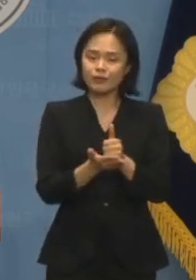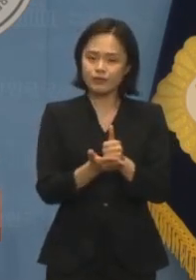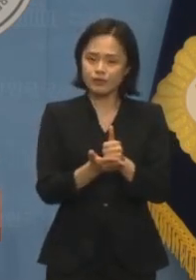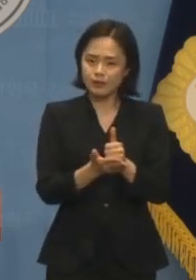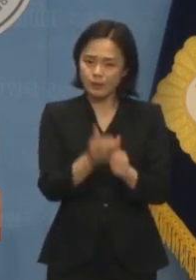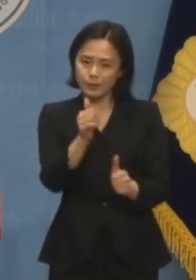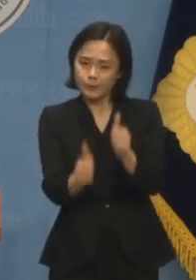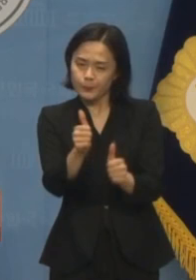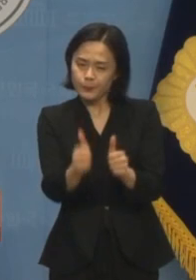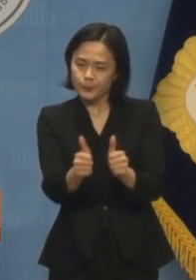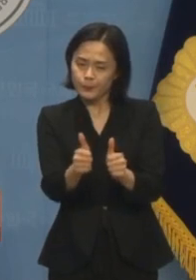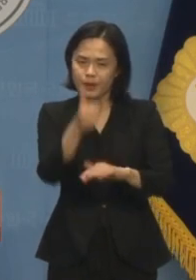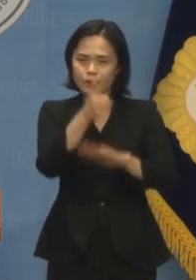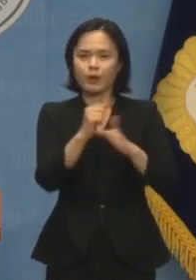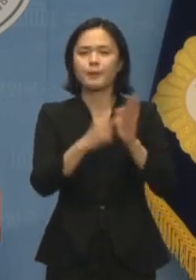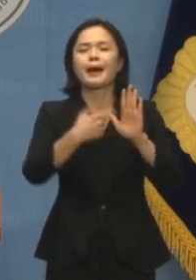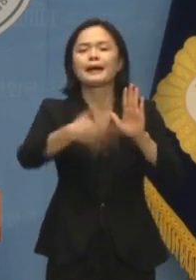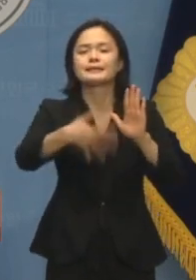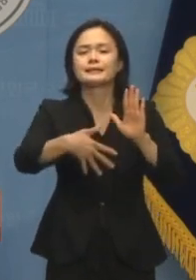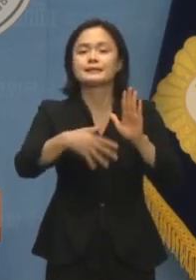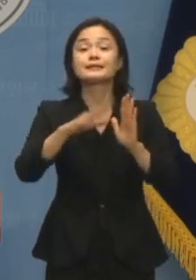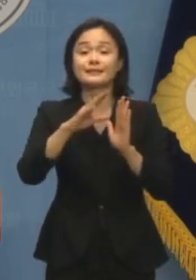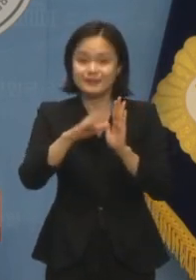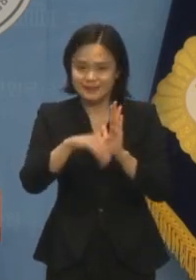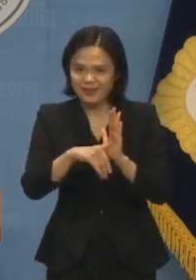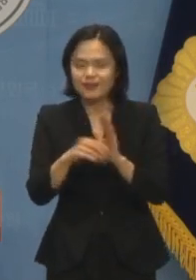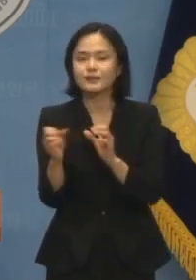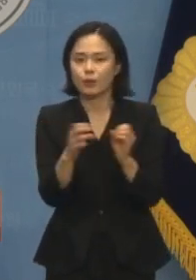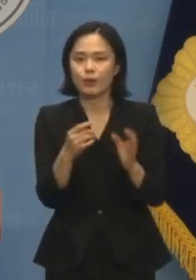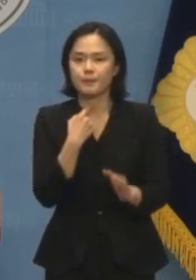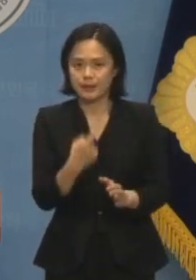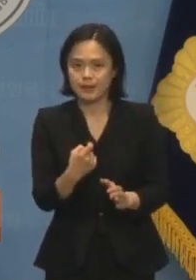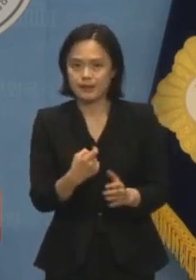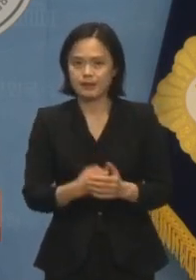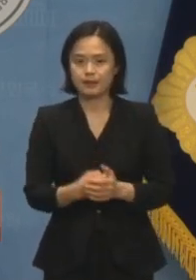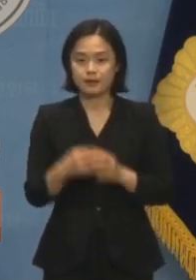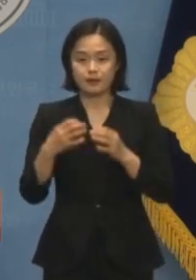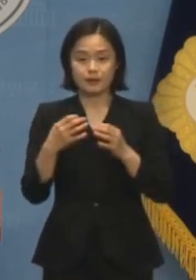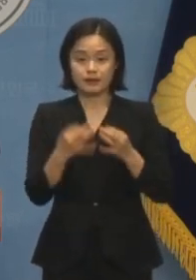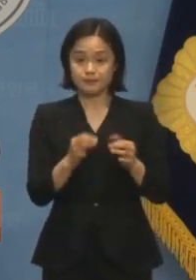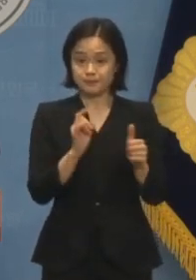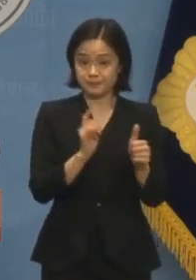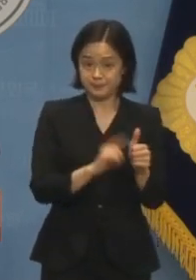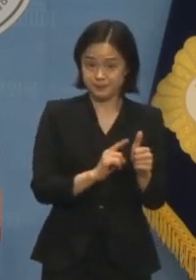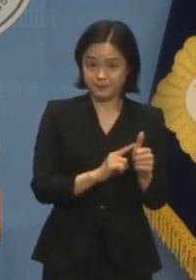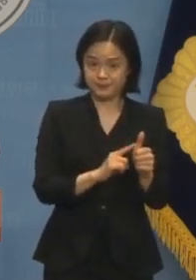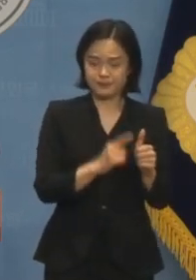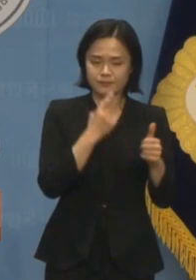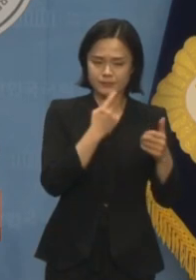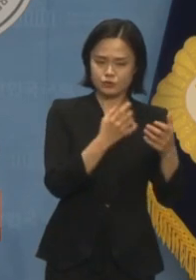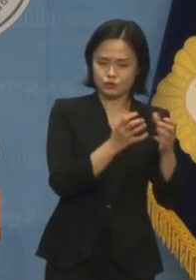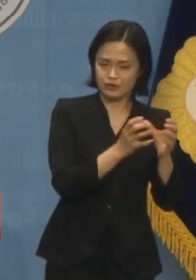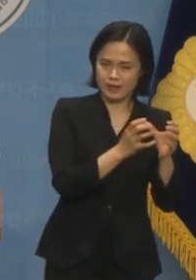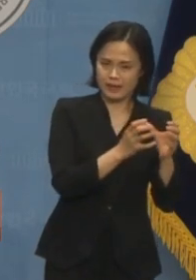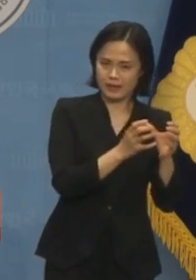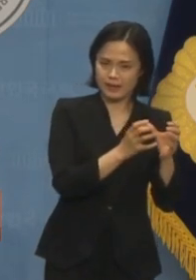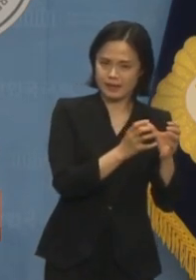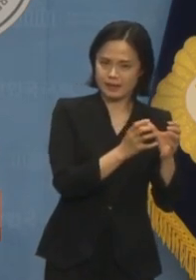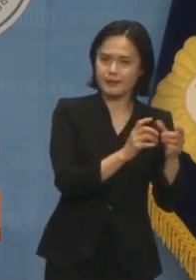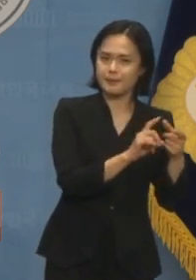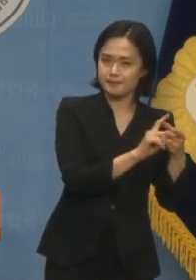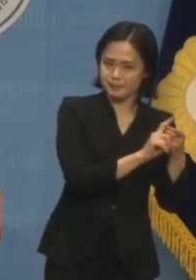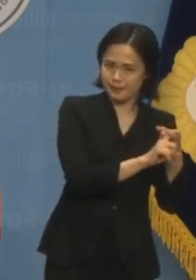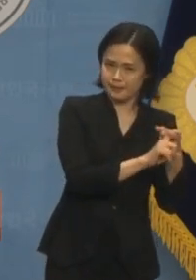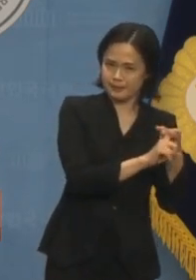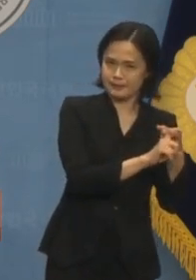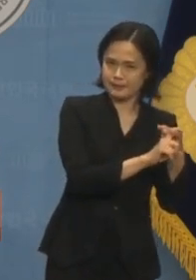중이었습니다. 대화 내용에서 김규현 변호사의 강한 민주당 지지 성향과 국회의원 출마